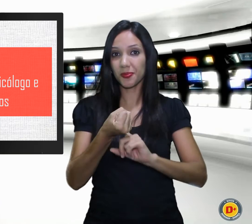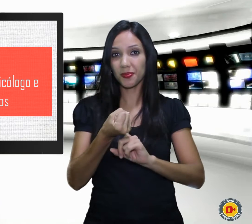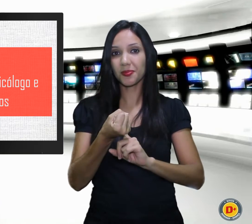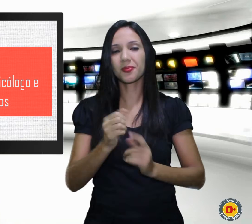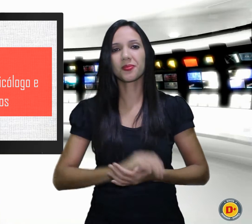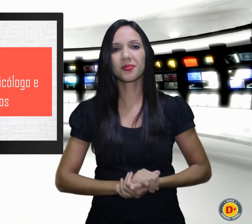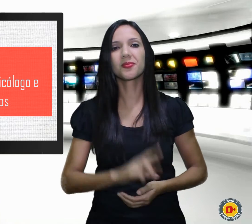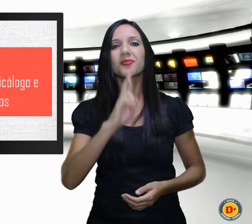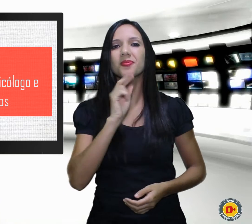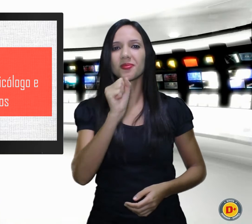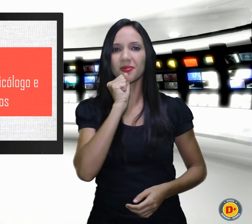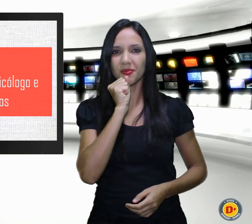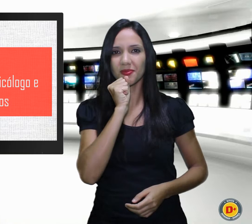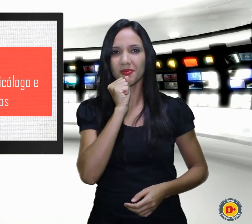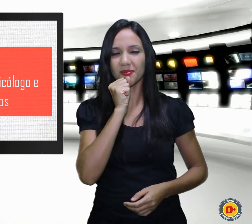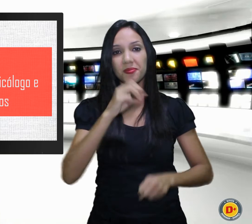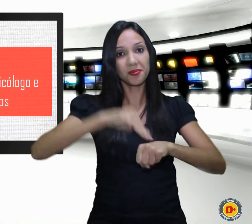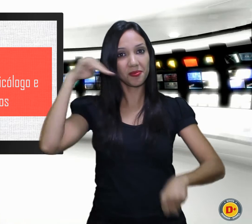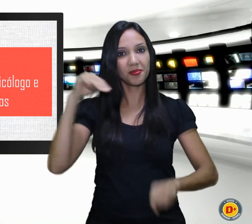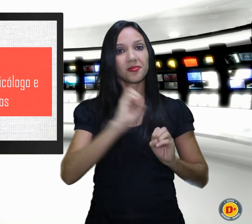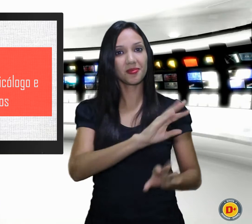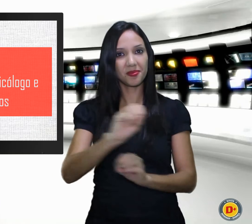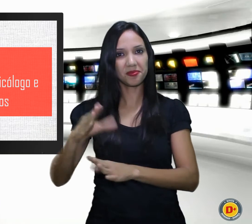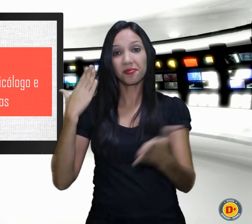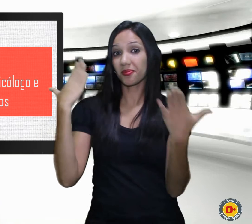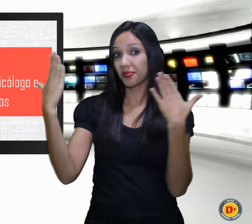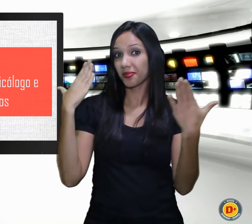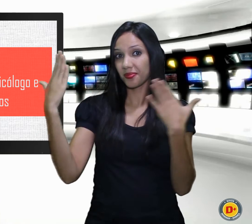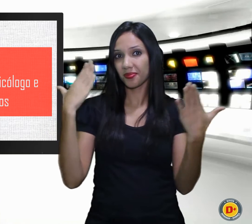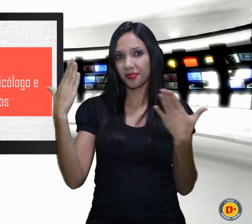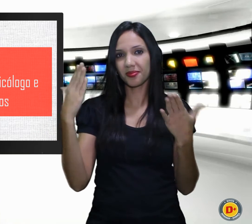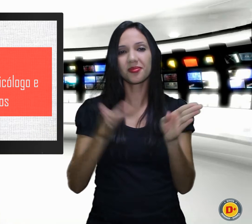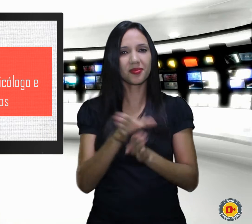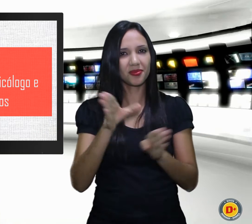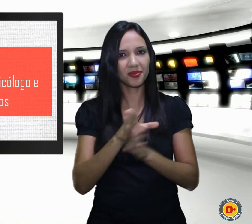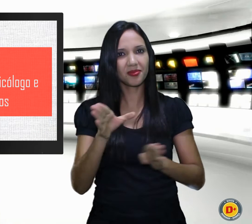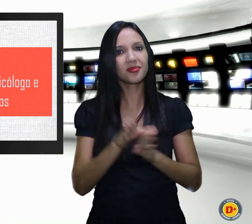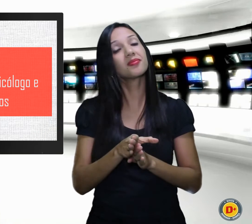Rubens Soares, mestre em educação, psicólogo e consultor em educação bilíngue de